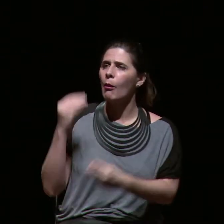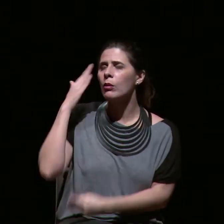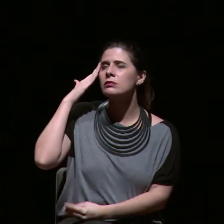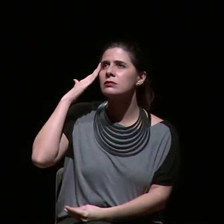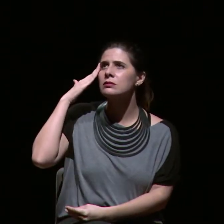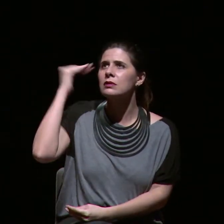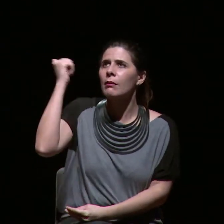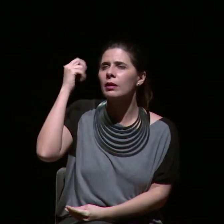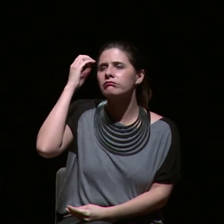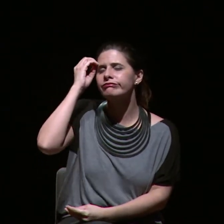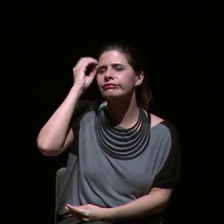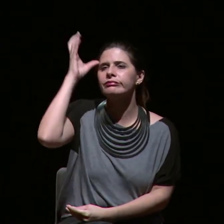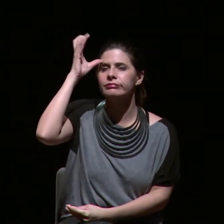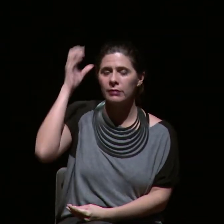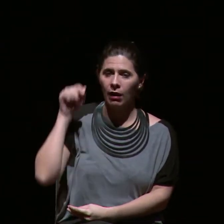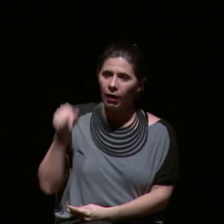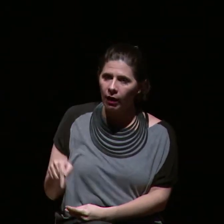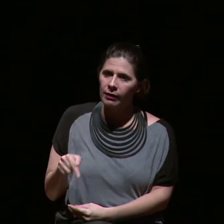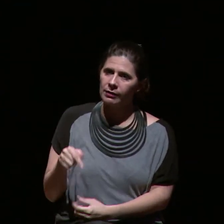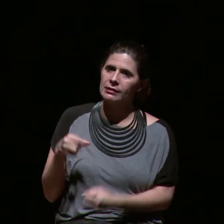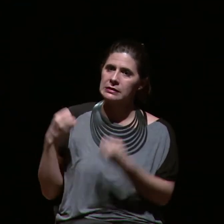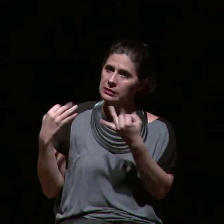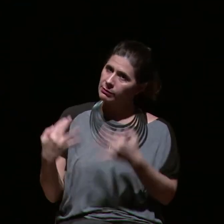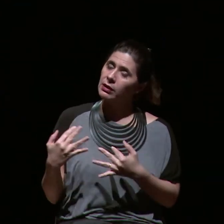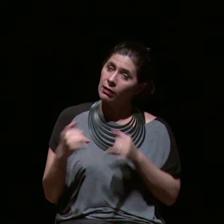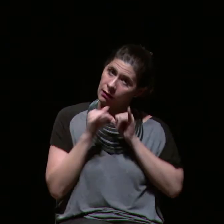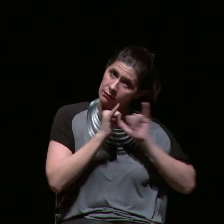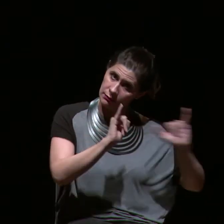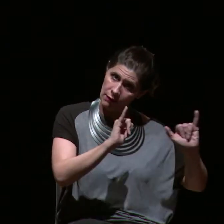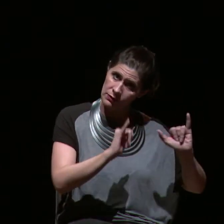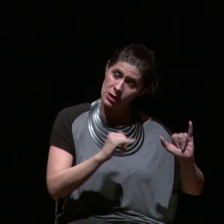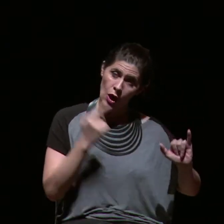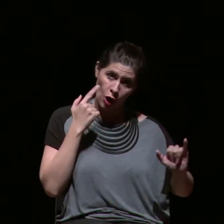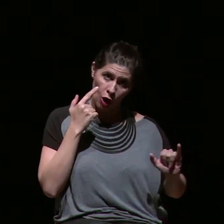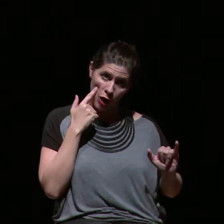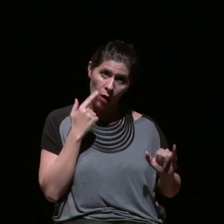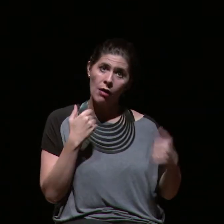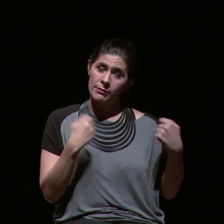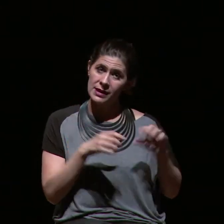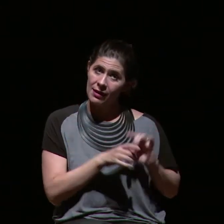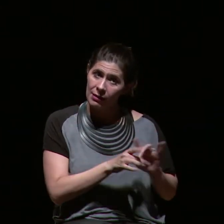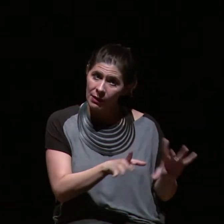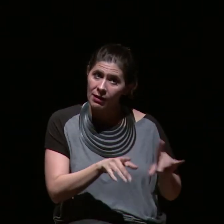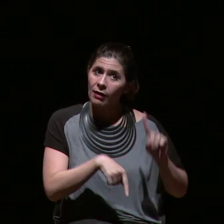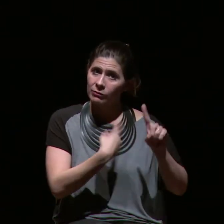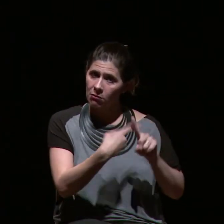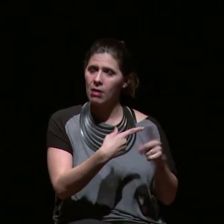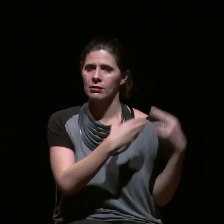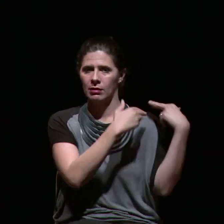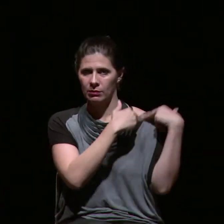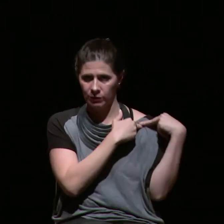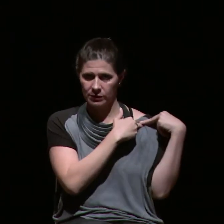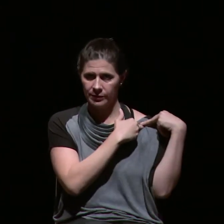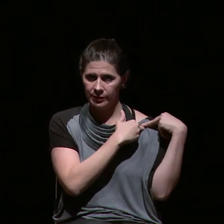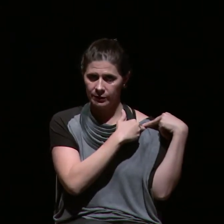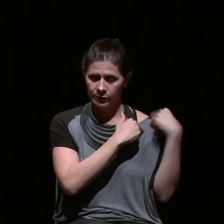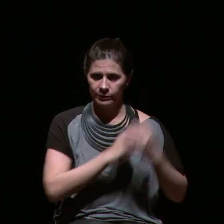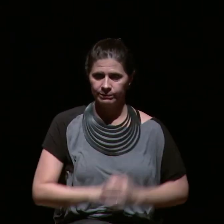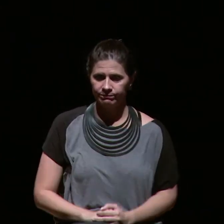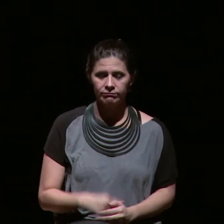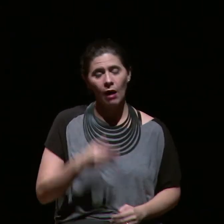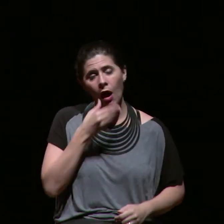mesmo adverte, entre aspas, com liberdade e responsabilidade. Entre todas as atribuições possíveis, talvez a que